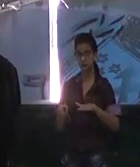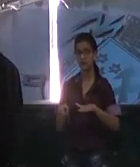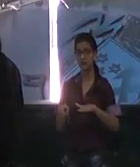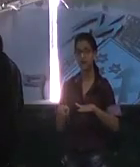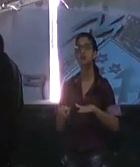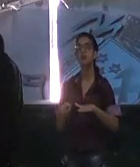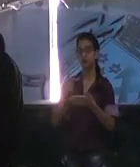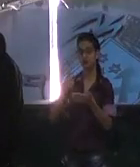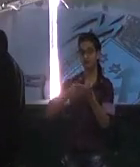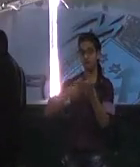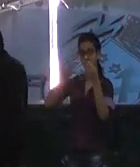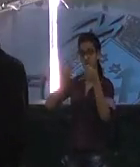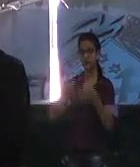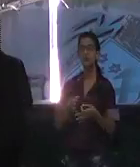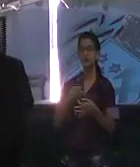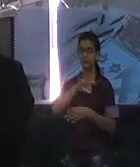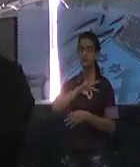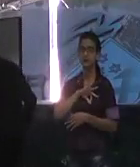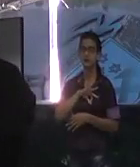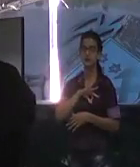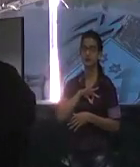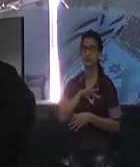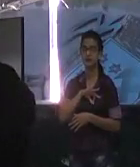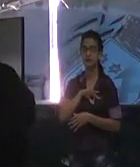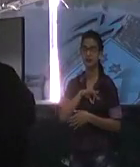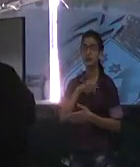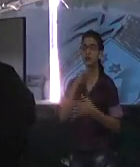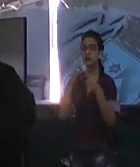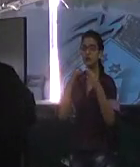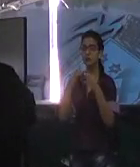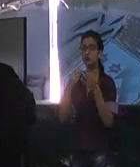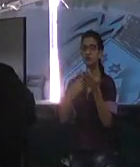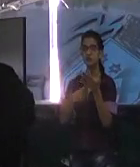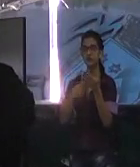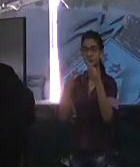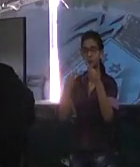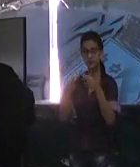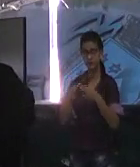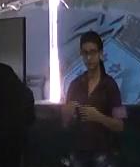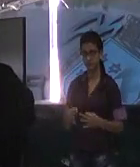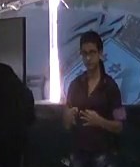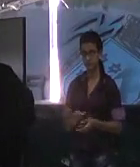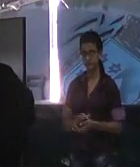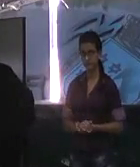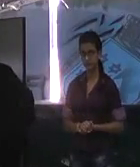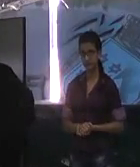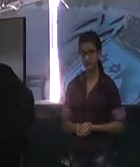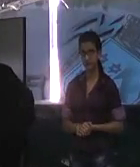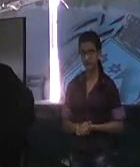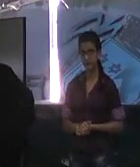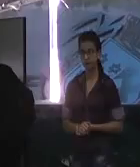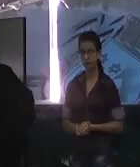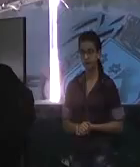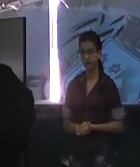processo e todos têm recebido os pagamentos tranquilamente, sem nenhum problema.